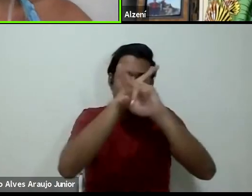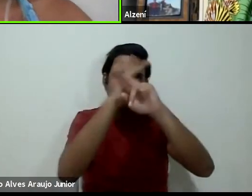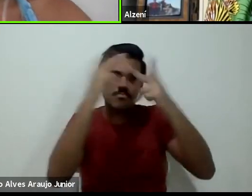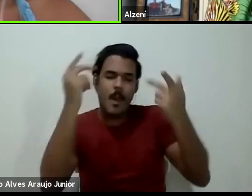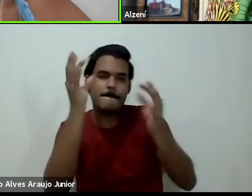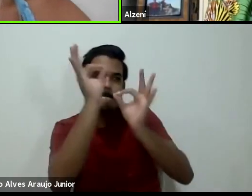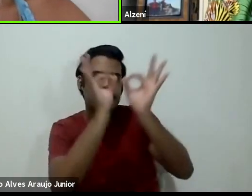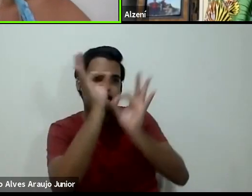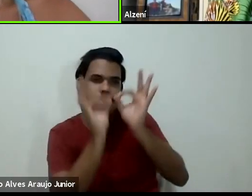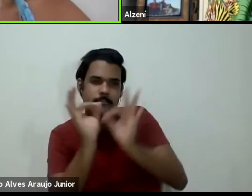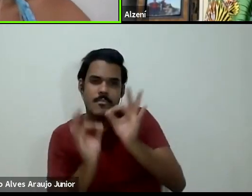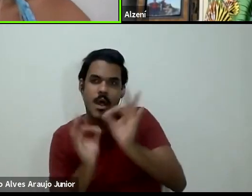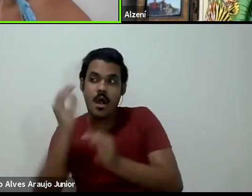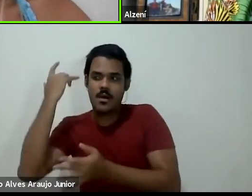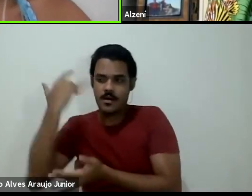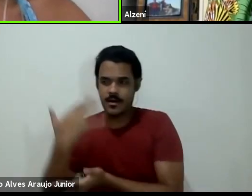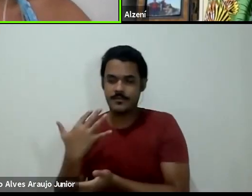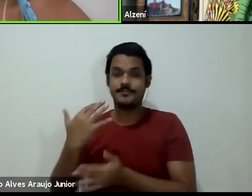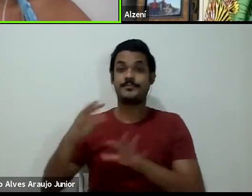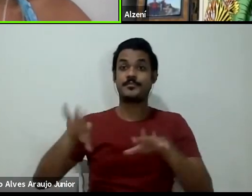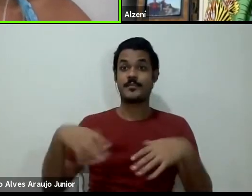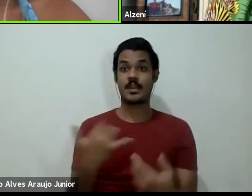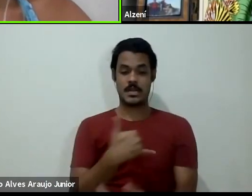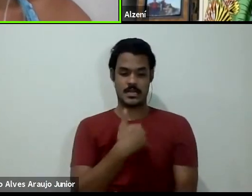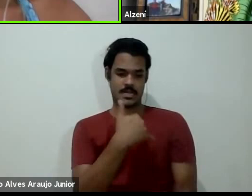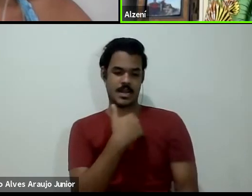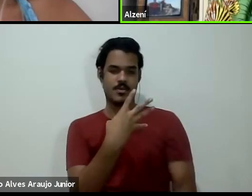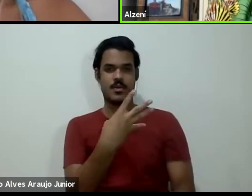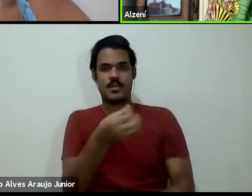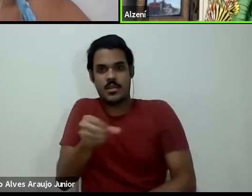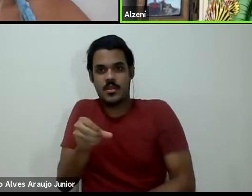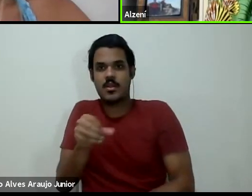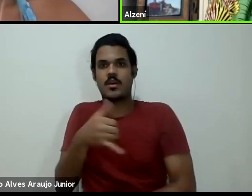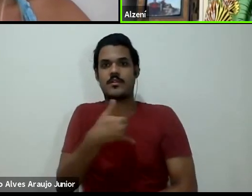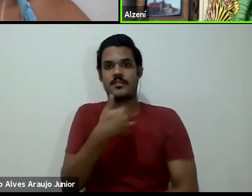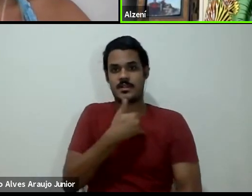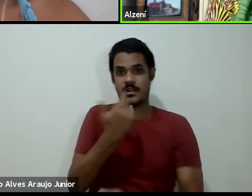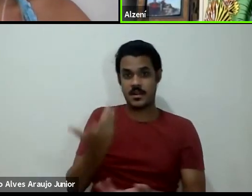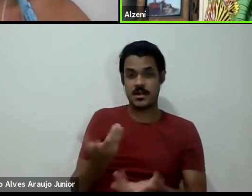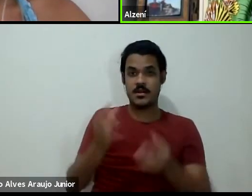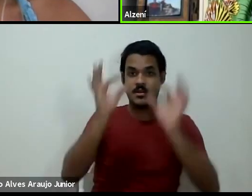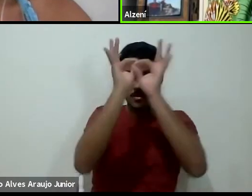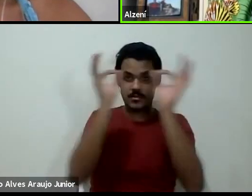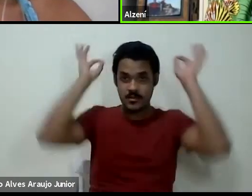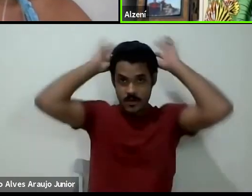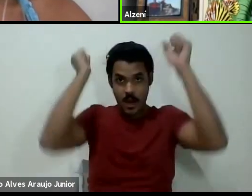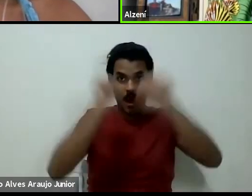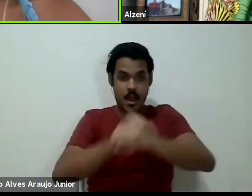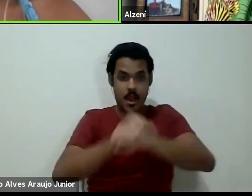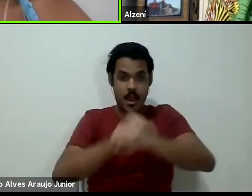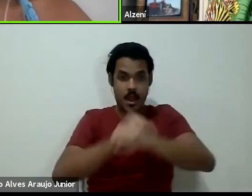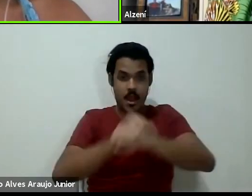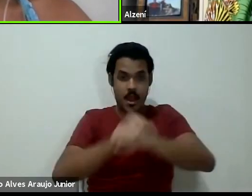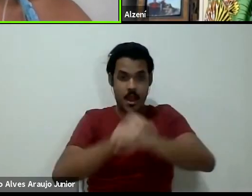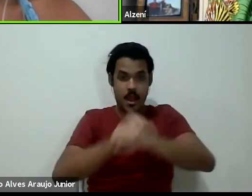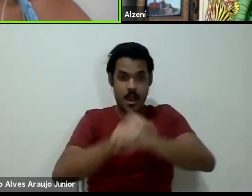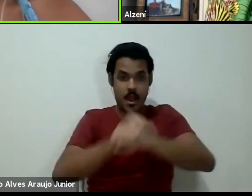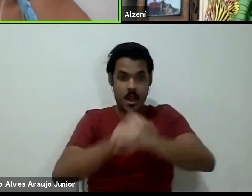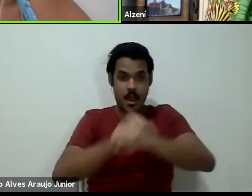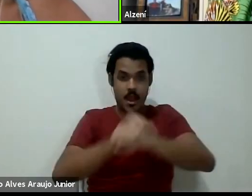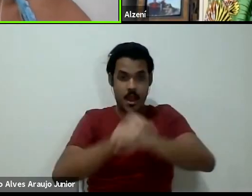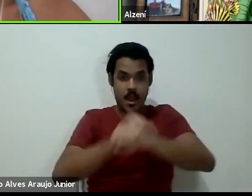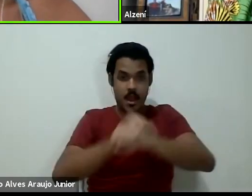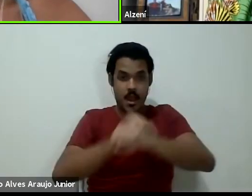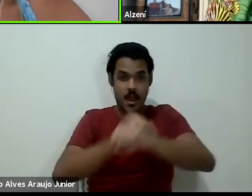tem 49 anos, pele clara, usa turbante na cor branca, usa bata verde com